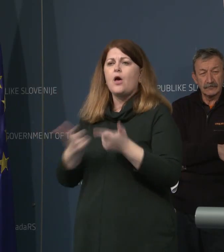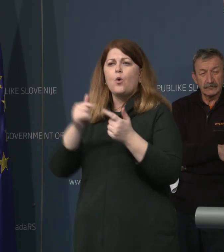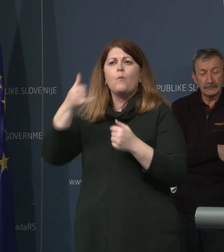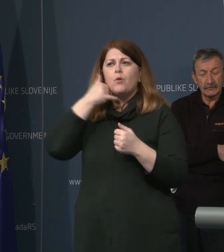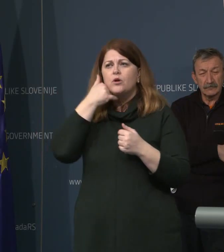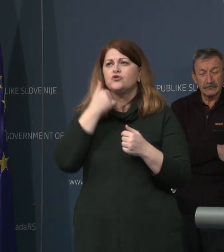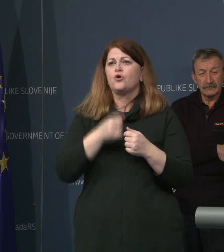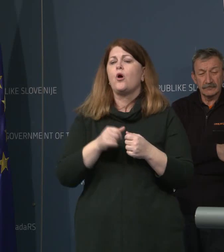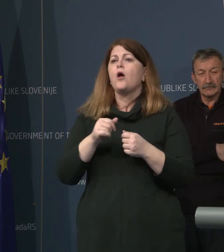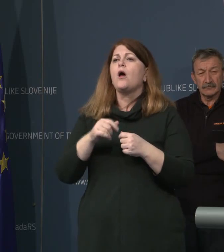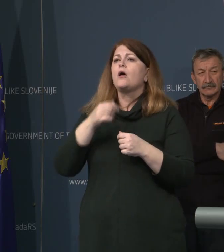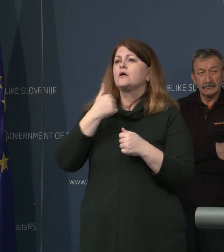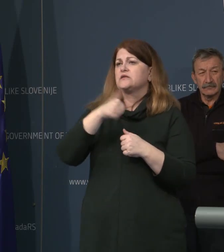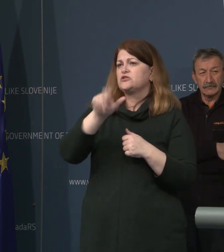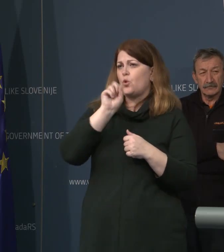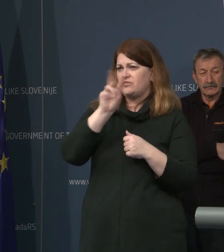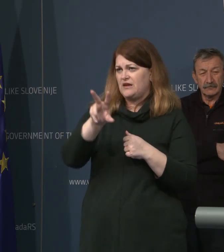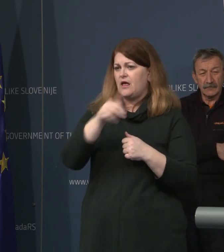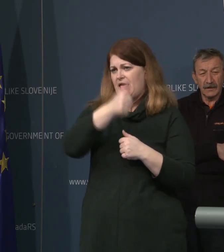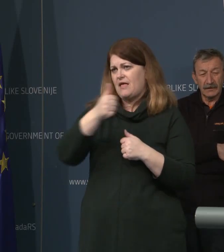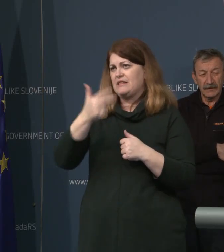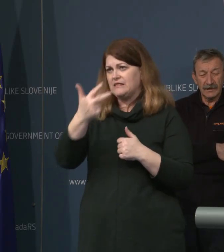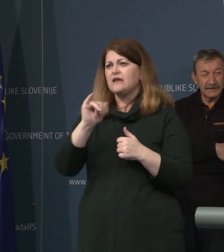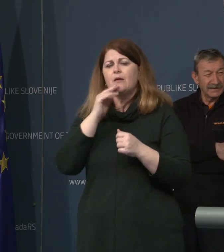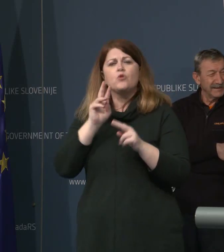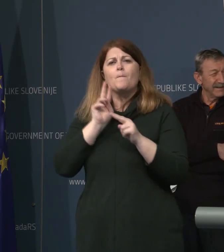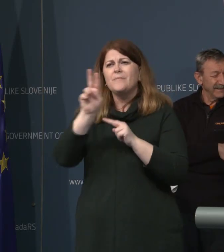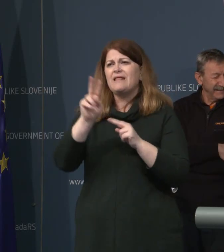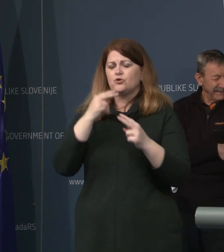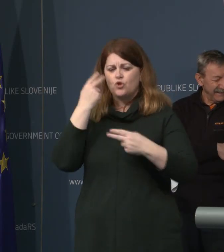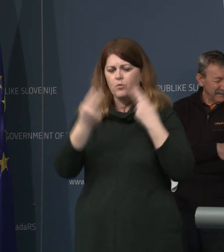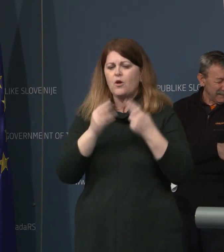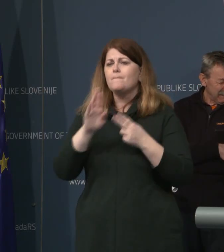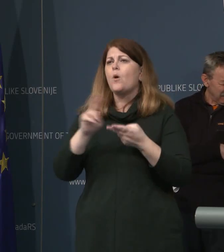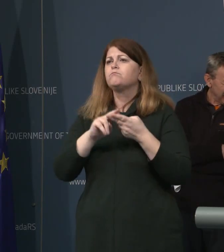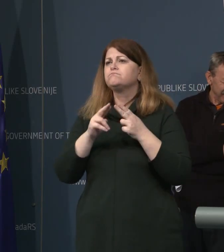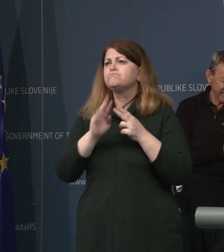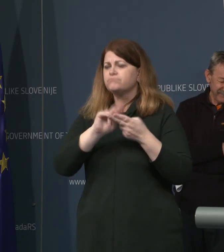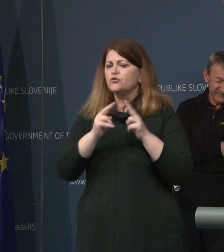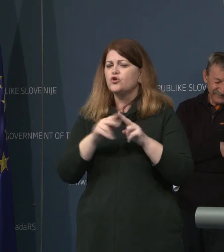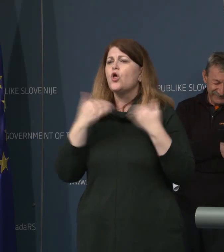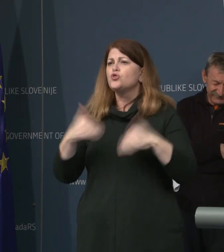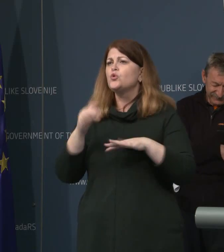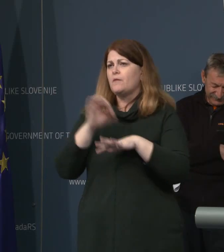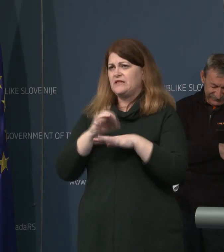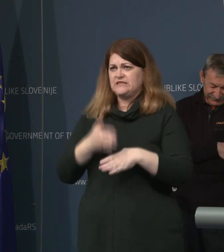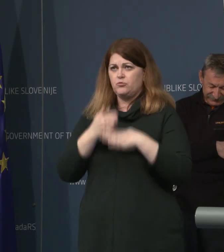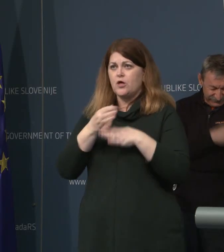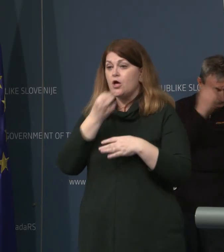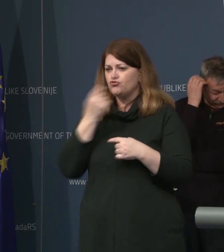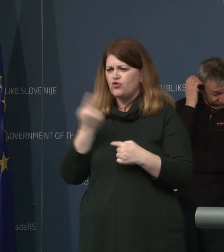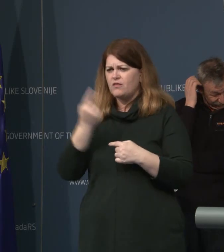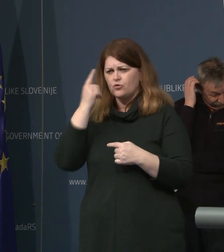nujno medicinsko pomoč oziroma številko 113, da bodo prednostno obravnavani po principu nujne medicinske pomoči. Se pravi, če nekdo